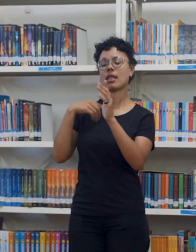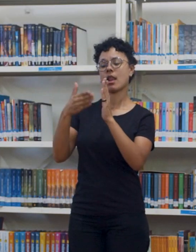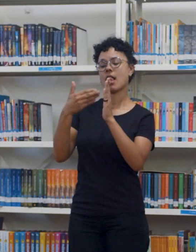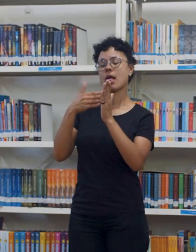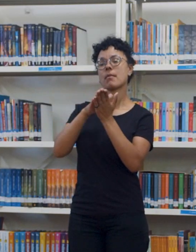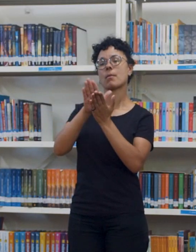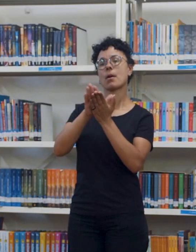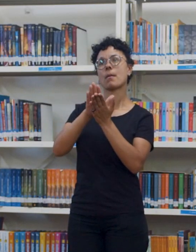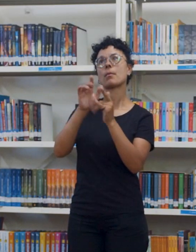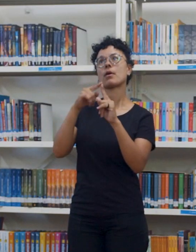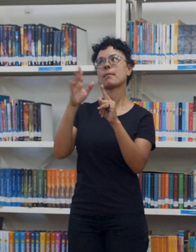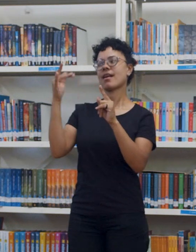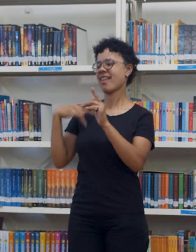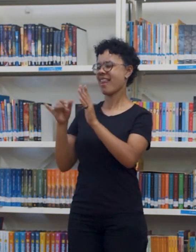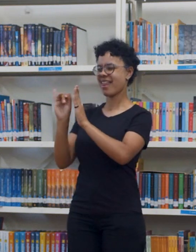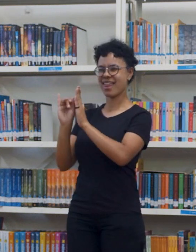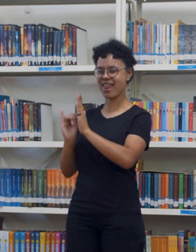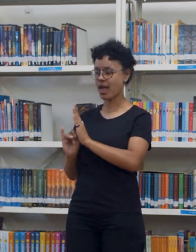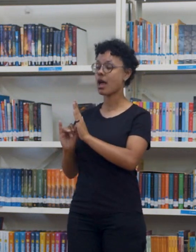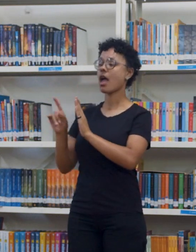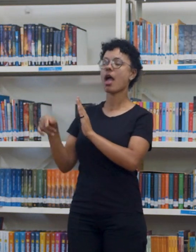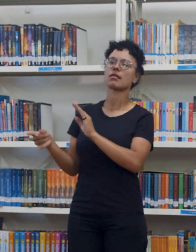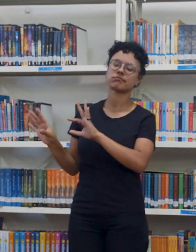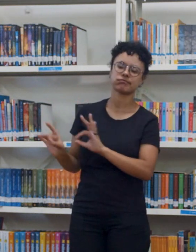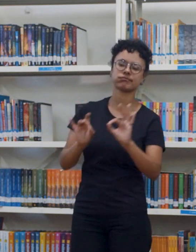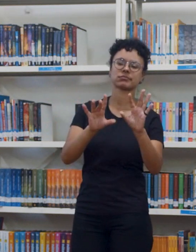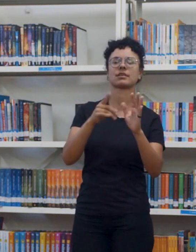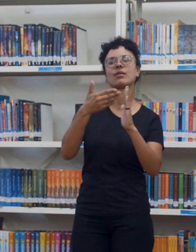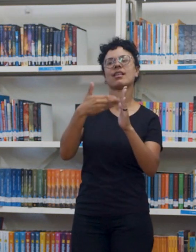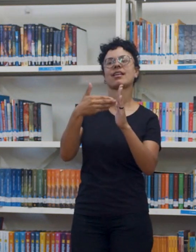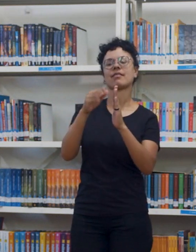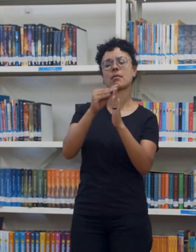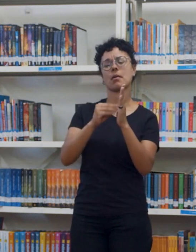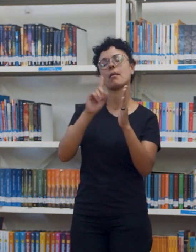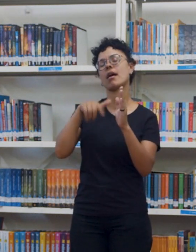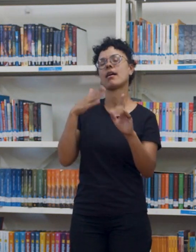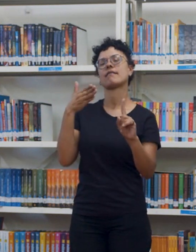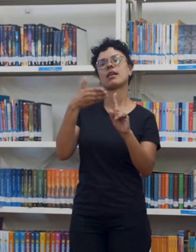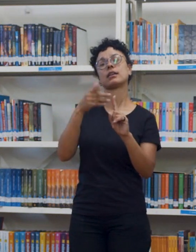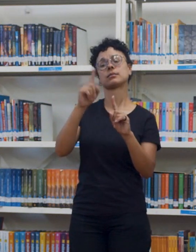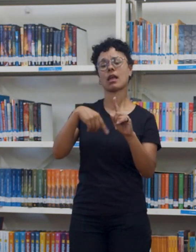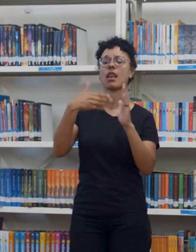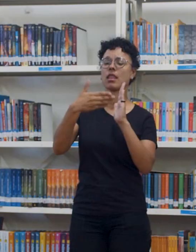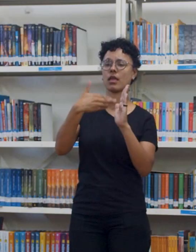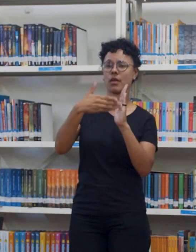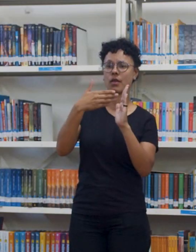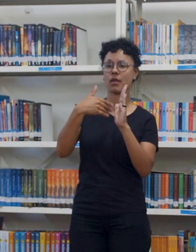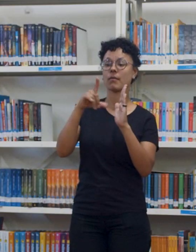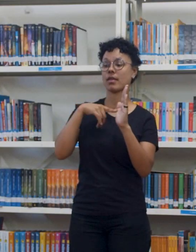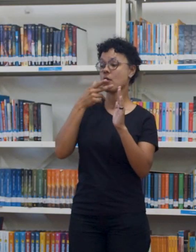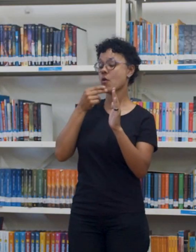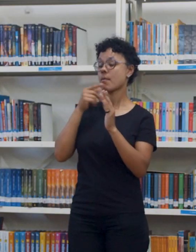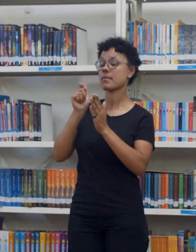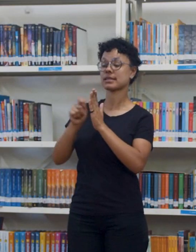livros com crônicas que ele escreveu. Então, assim, isso também é uma referência. É um livro de um